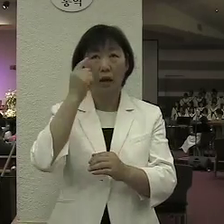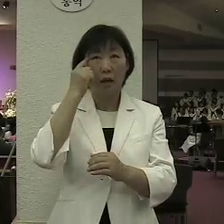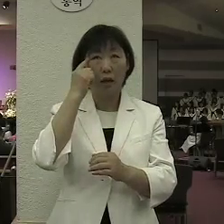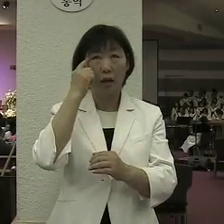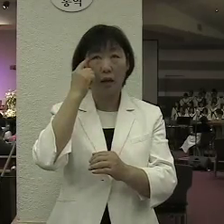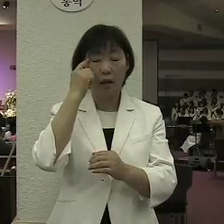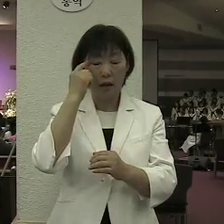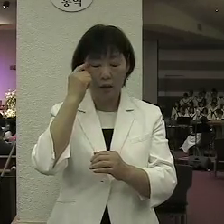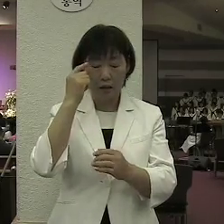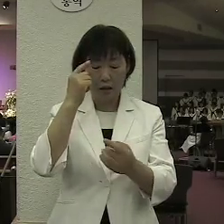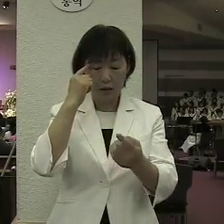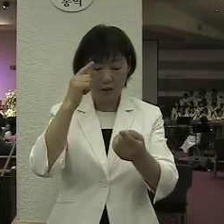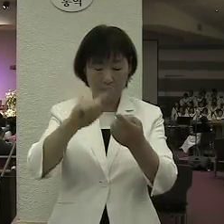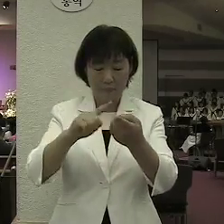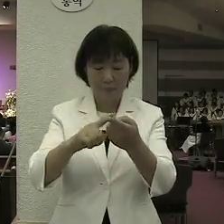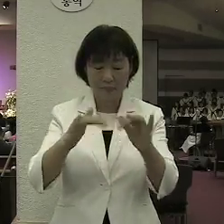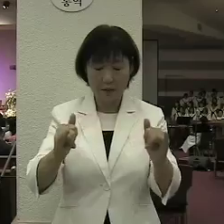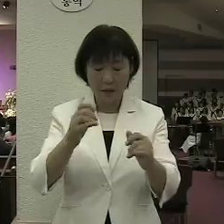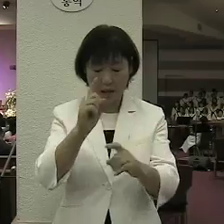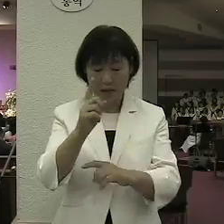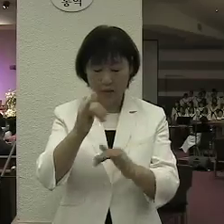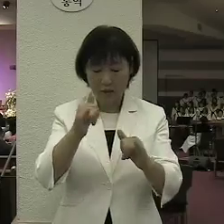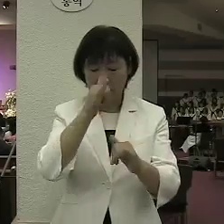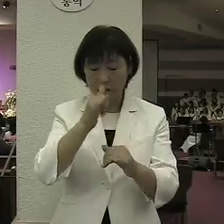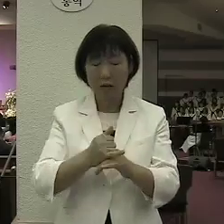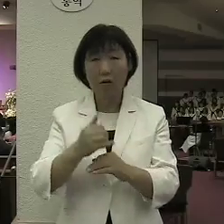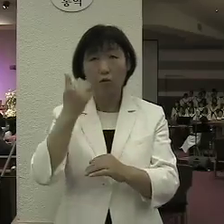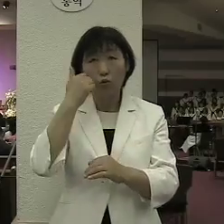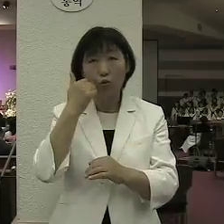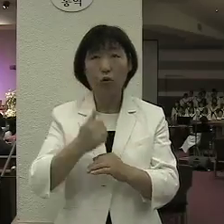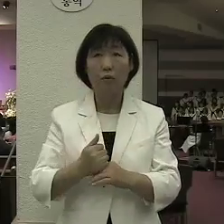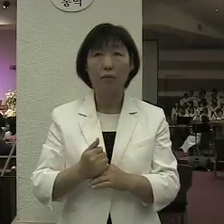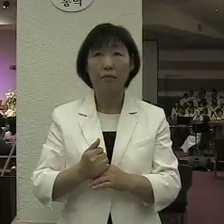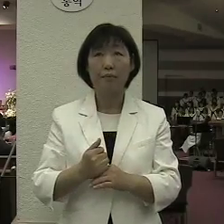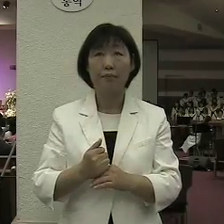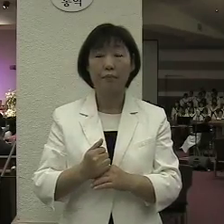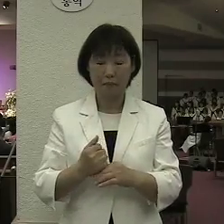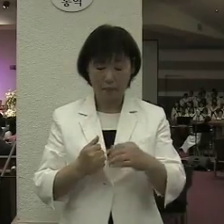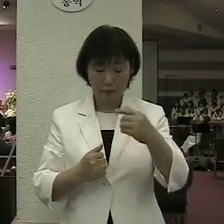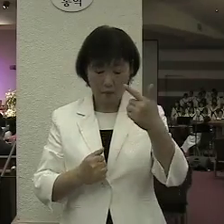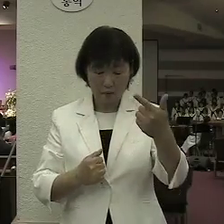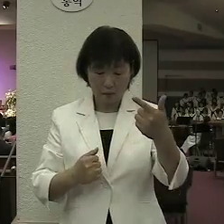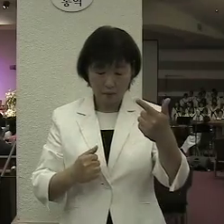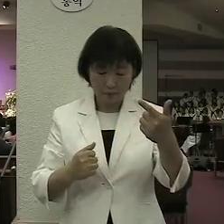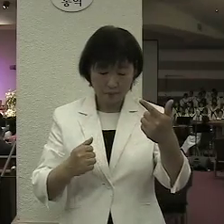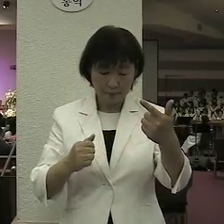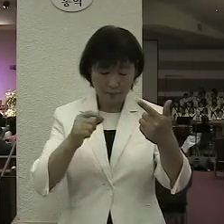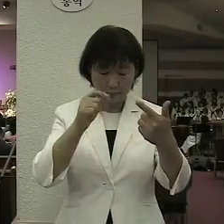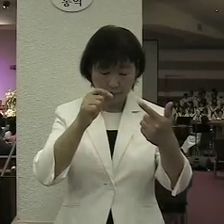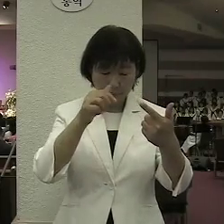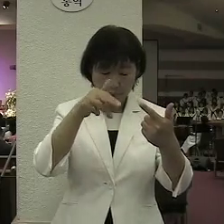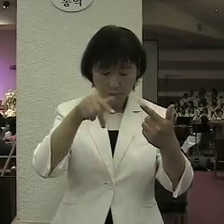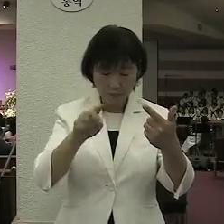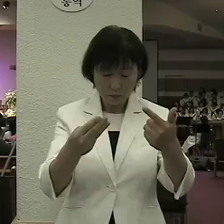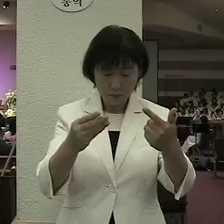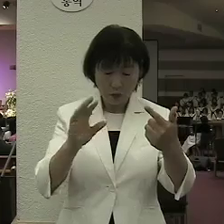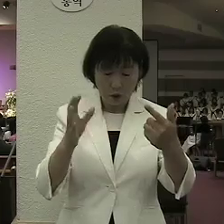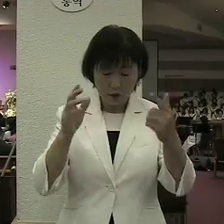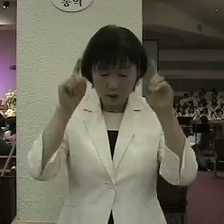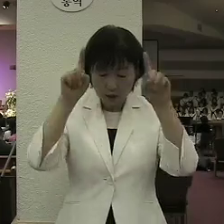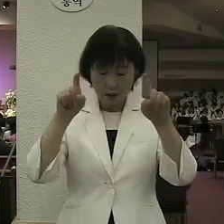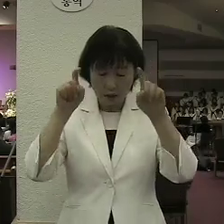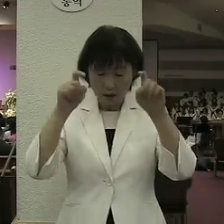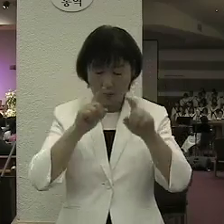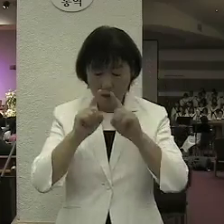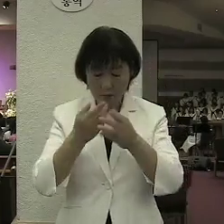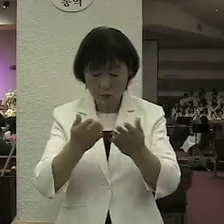백성들이 다시 일어나야 되는데 이 책의 메시지를 알려줄 자가 아무도 없다니까 너무나 슬퍼서 울고 있었던 것입니다.